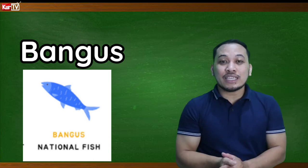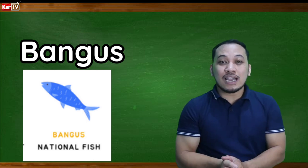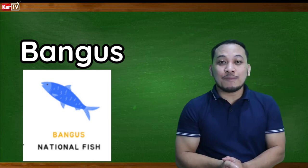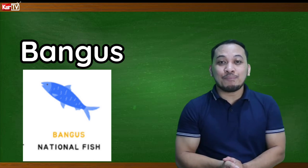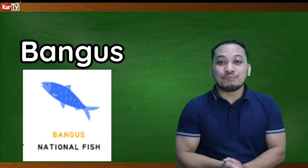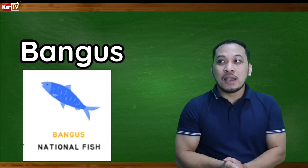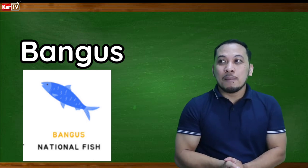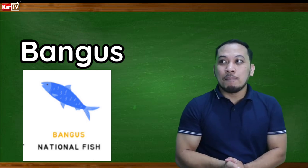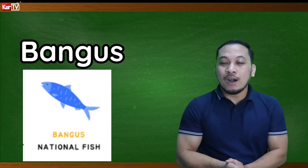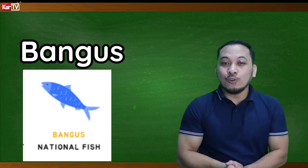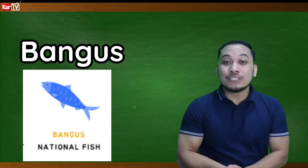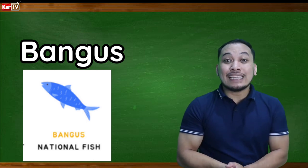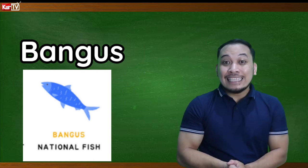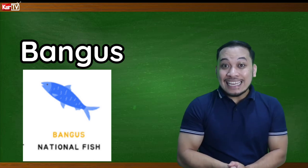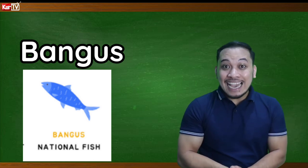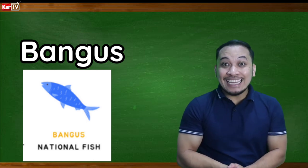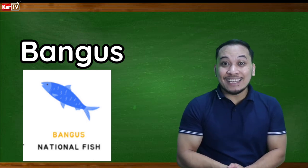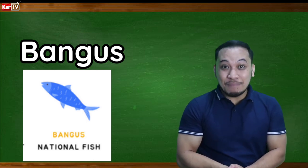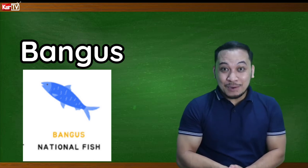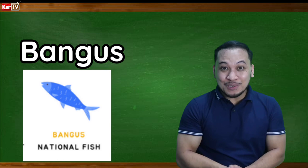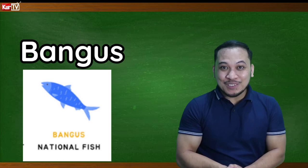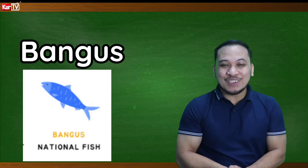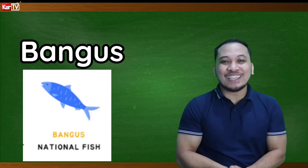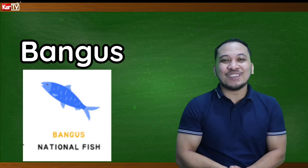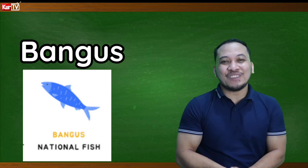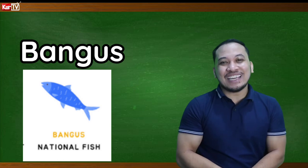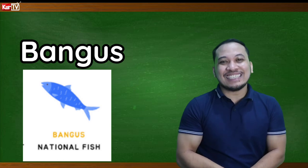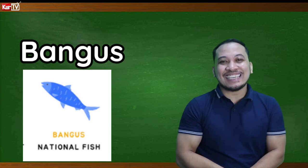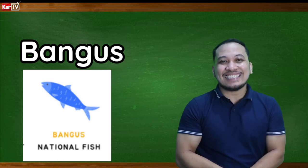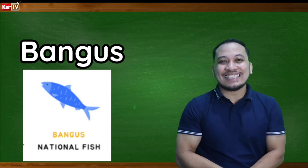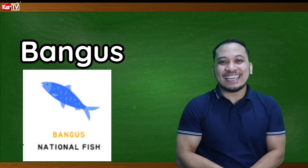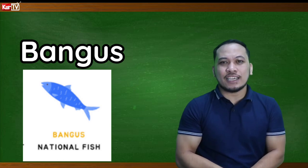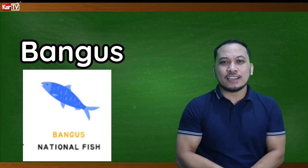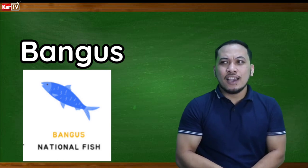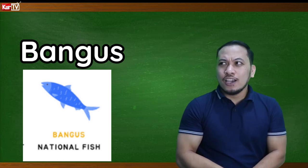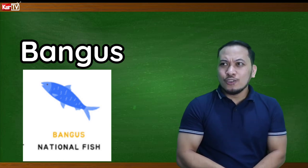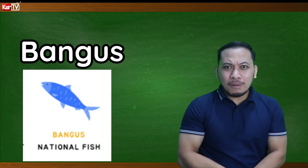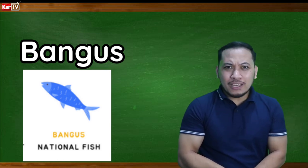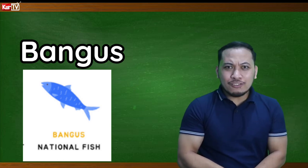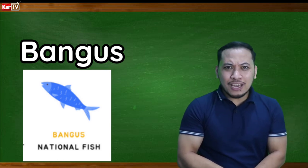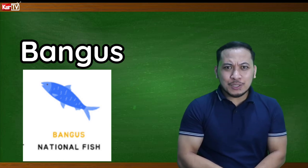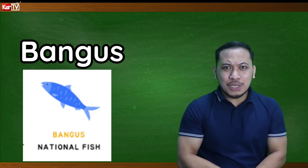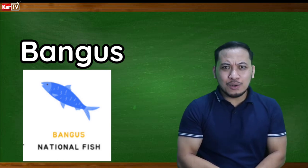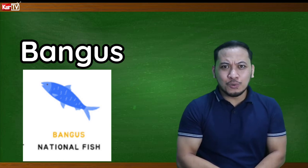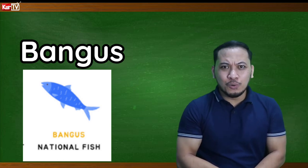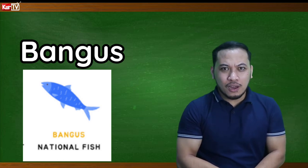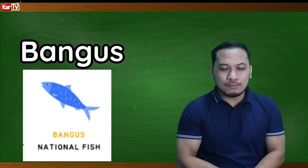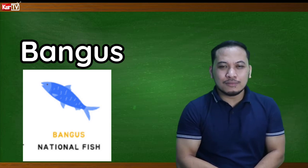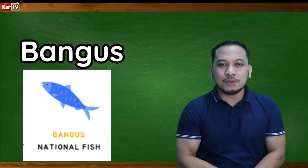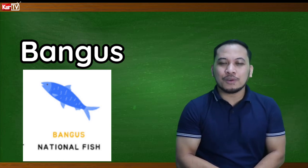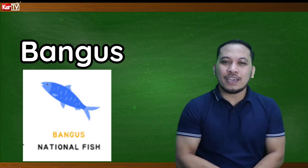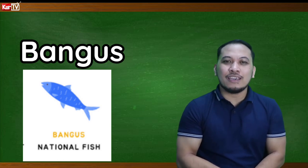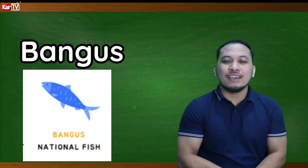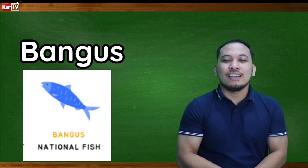isang bangus na dinaing na bangus. So, ganito po natin siya isisenyas. Yung pala yung national ulam. Okay.